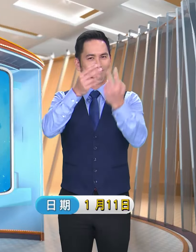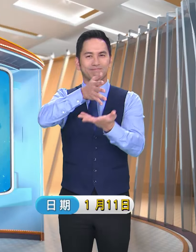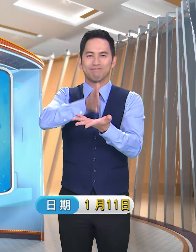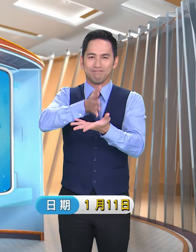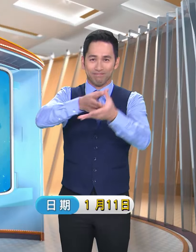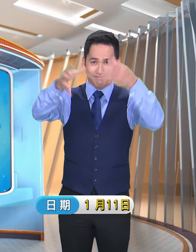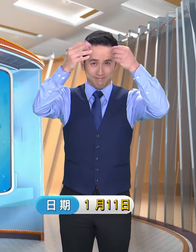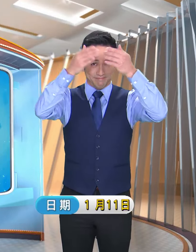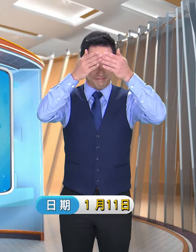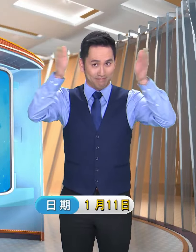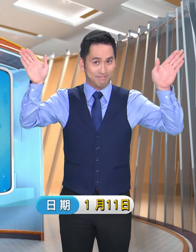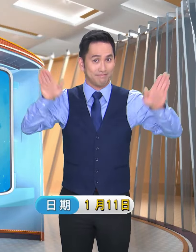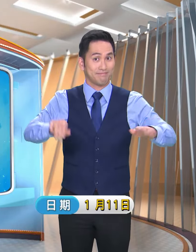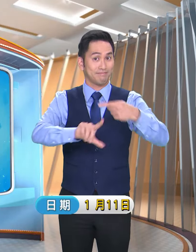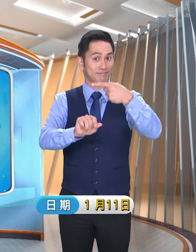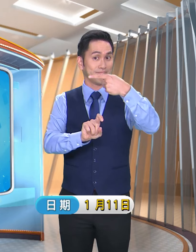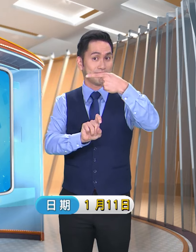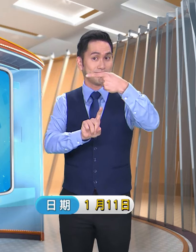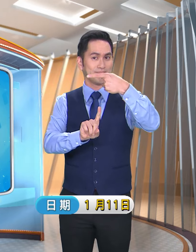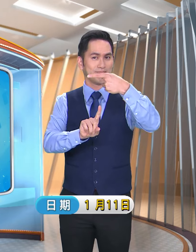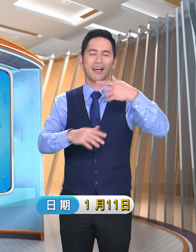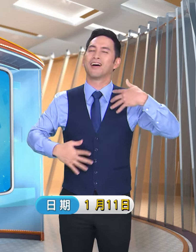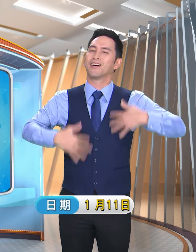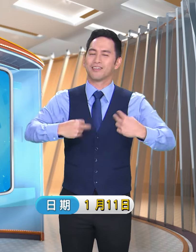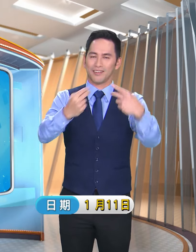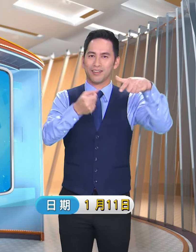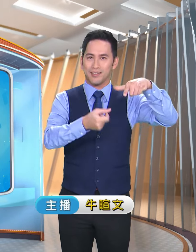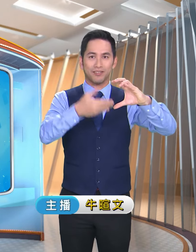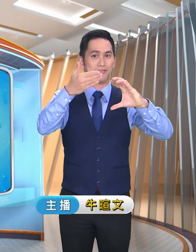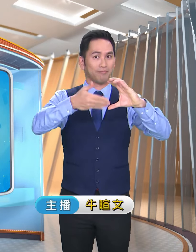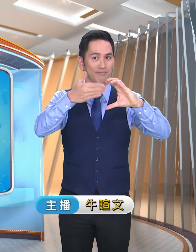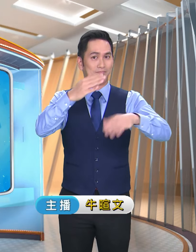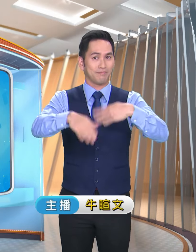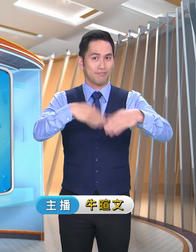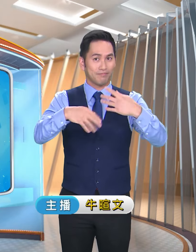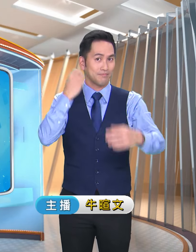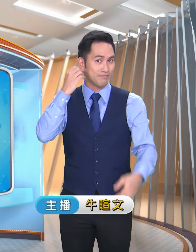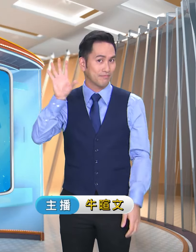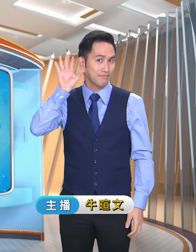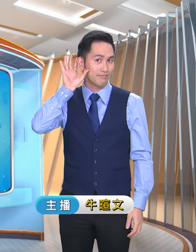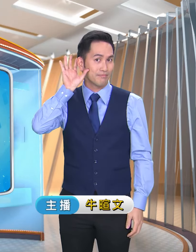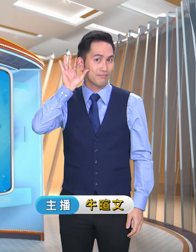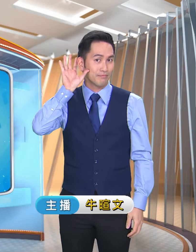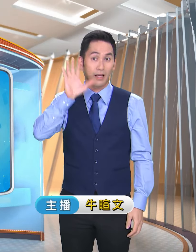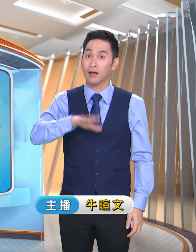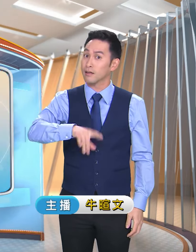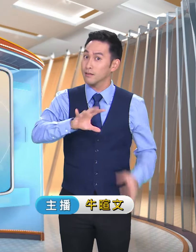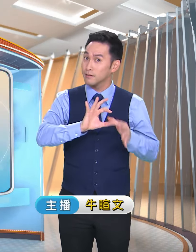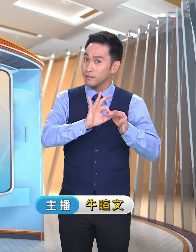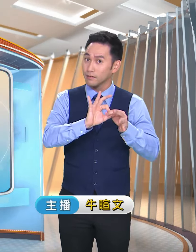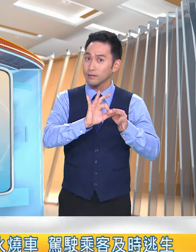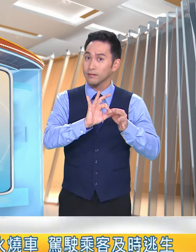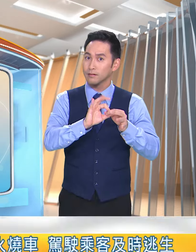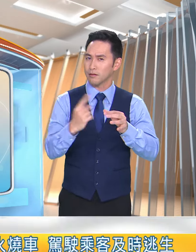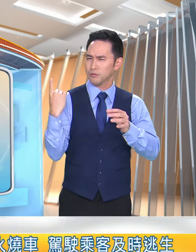看新闻，开视野，欢迎收看今天1月11号的公视首语新闻。首先来关心，